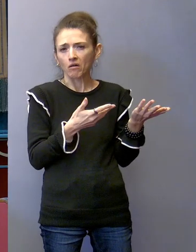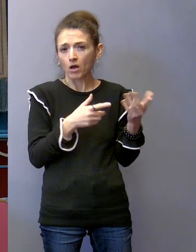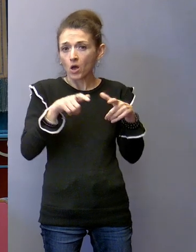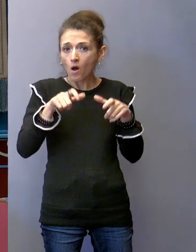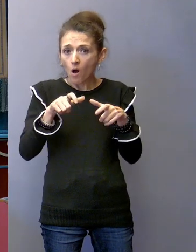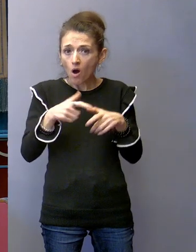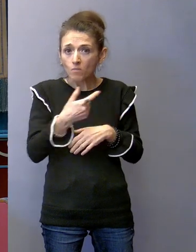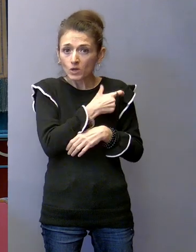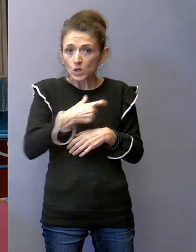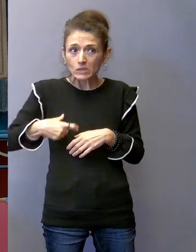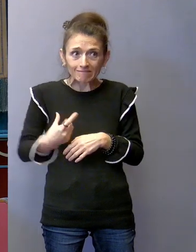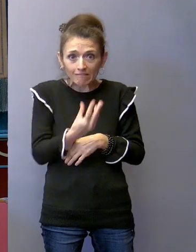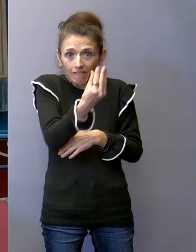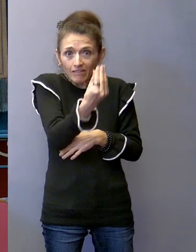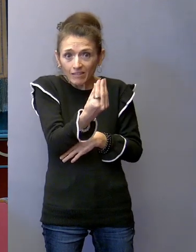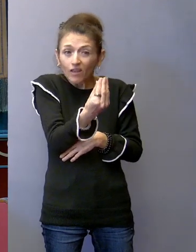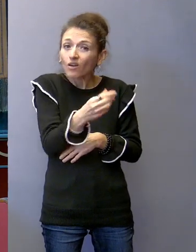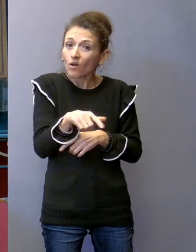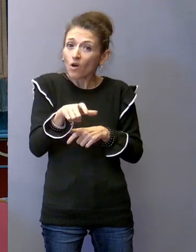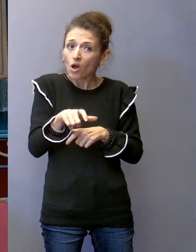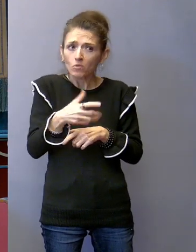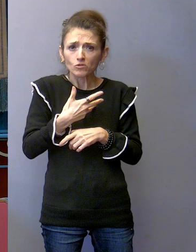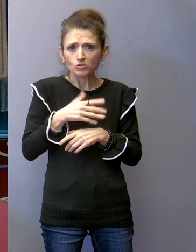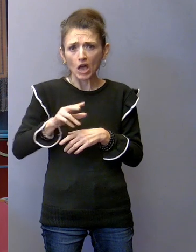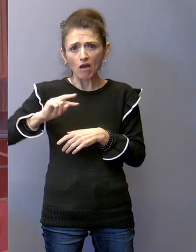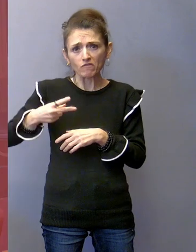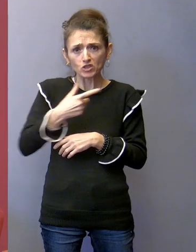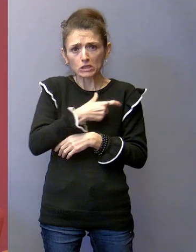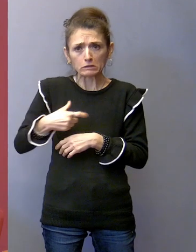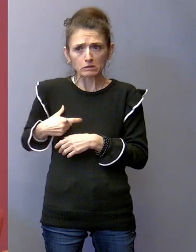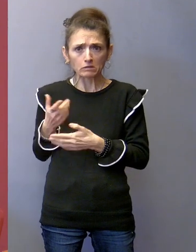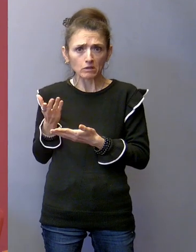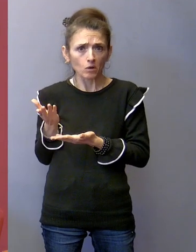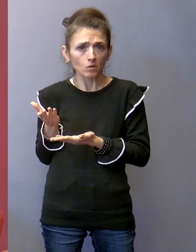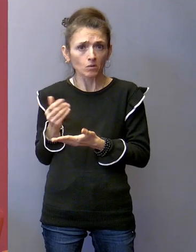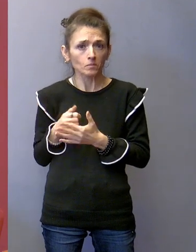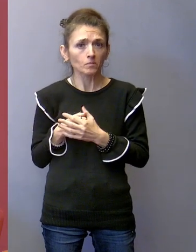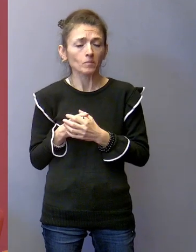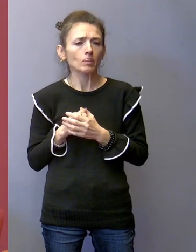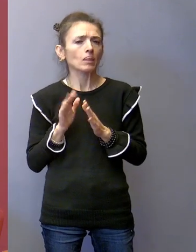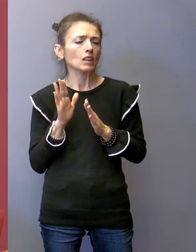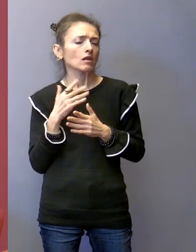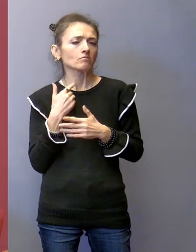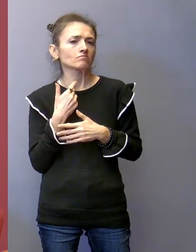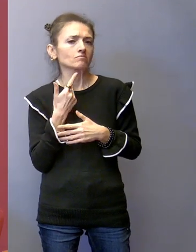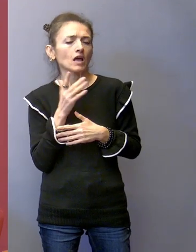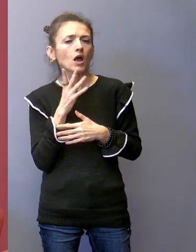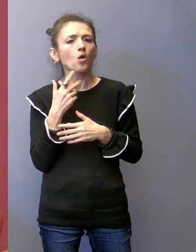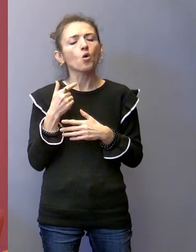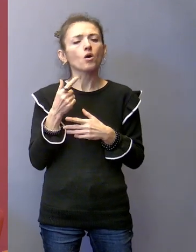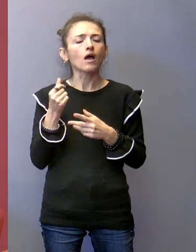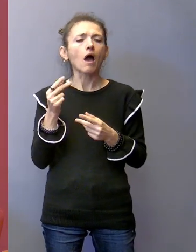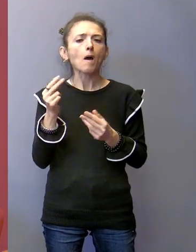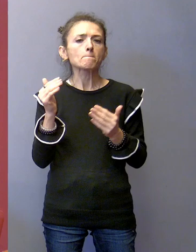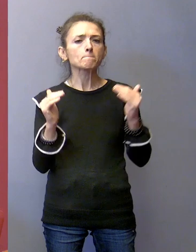ci debba essere il sindaco ecco comunque va bene Allora ehm rinuncio a parlare della perequazione